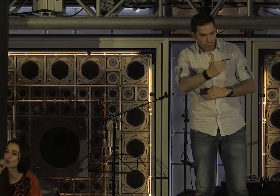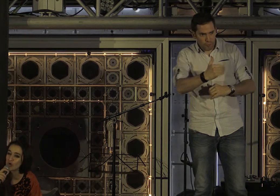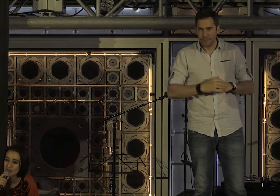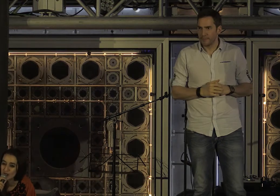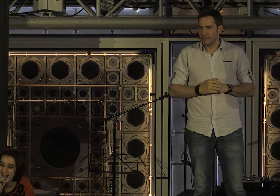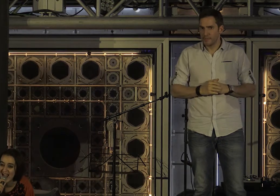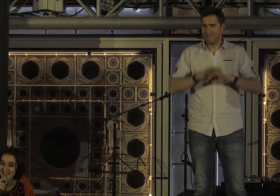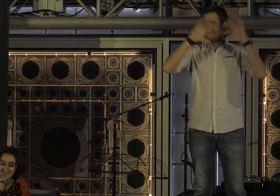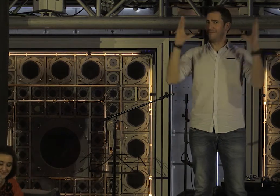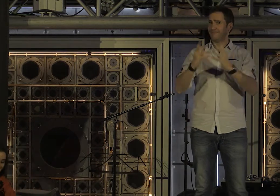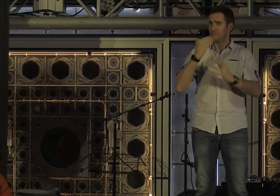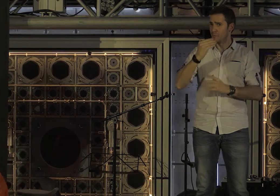Bonjour le soleil.